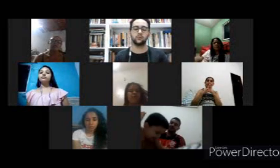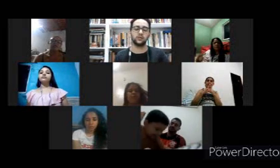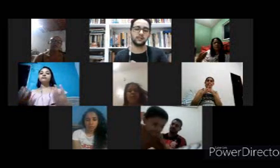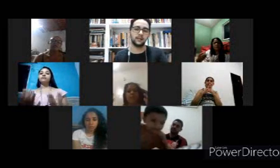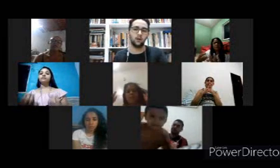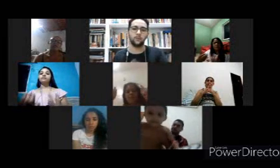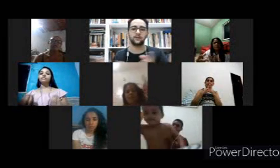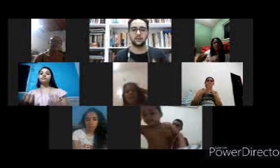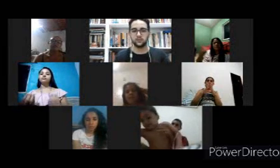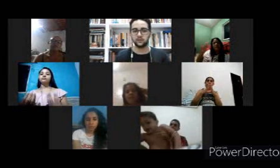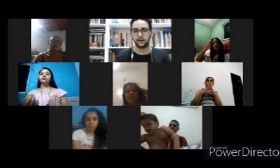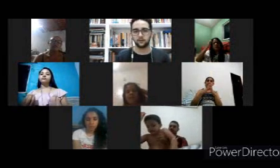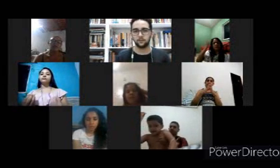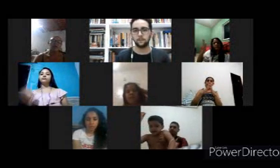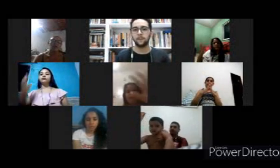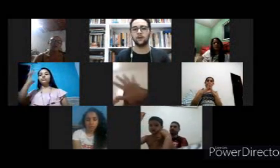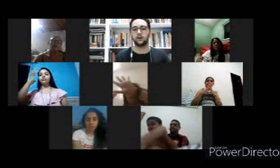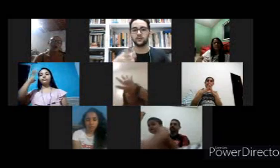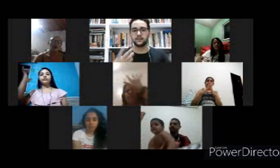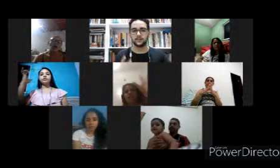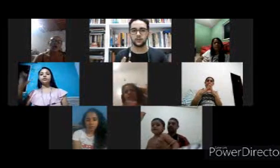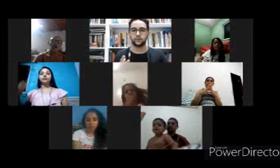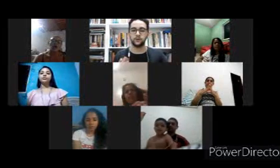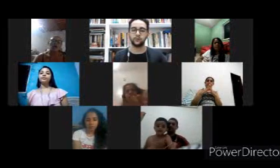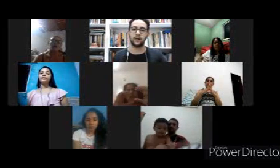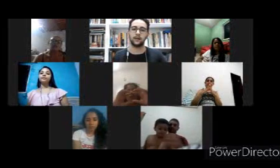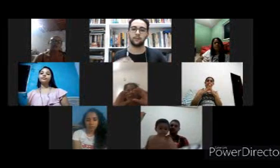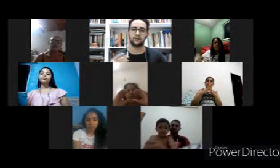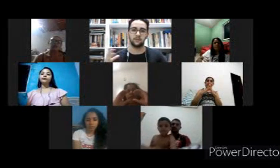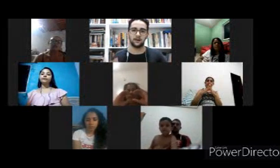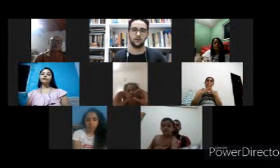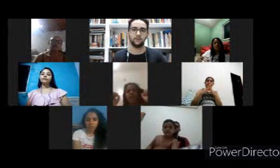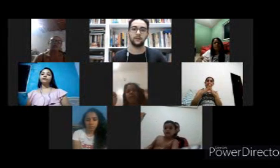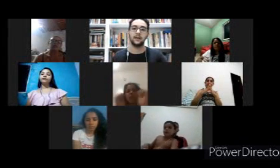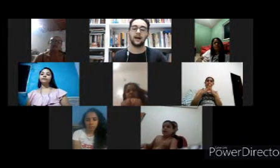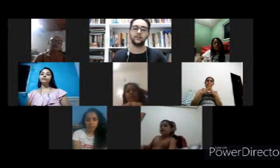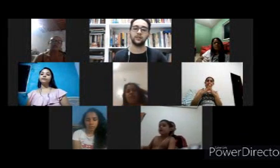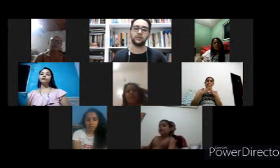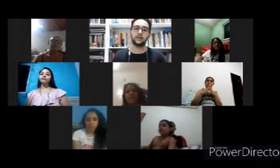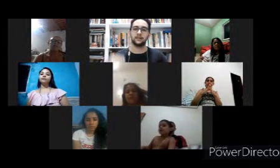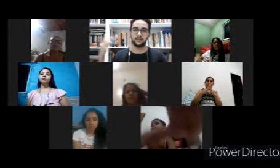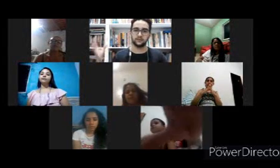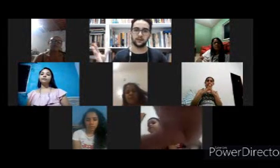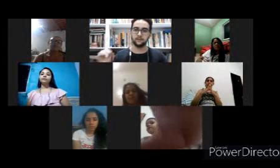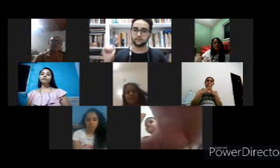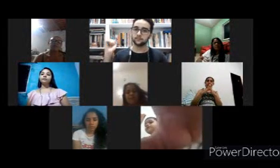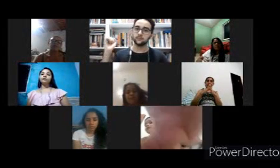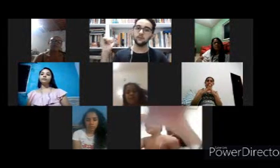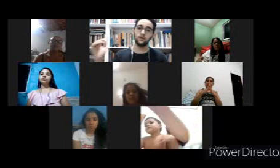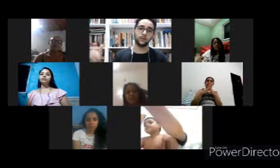de sinal para significado. Eu quero que vocês assistam o vídeo, porque aí na próxima aula, a gente já na terça-feira, eu já